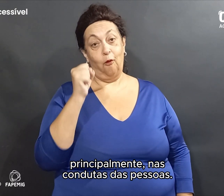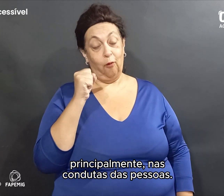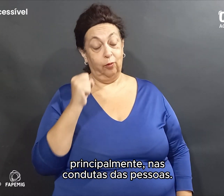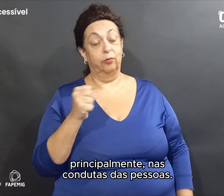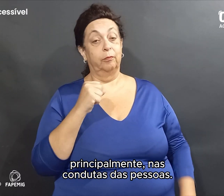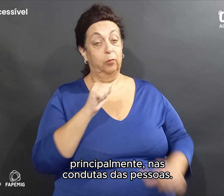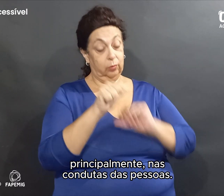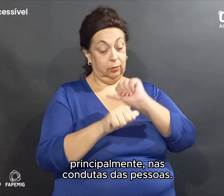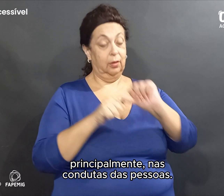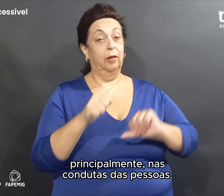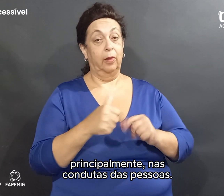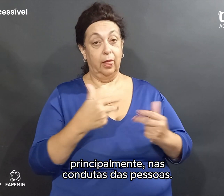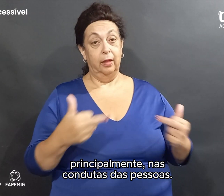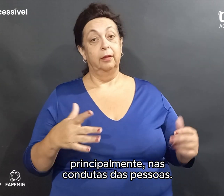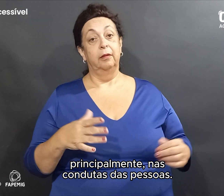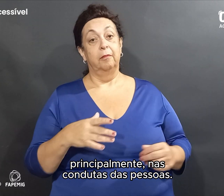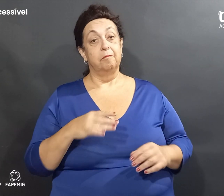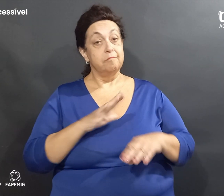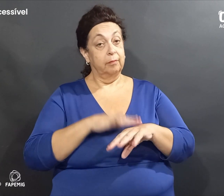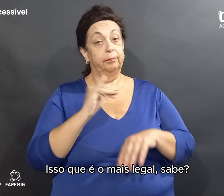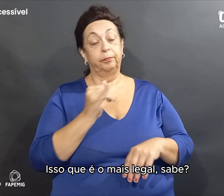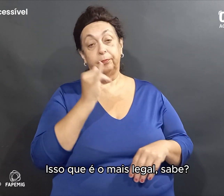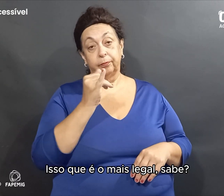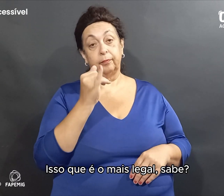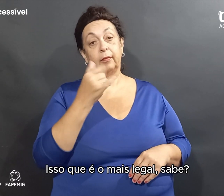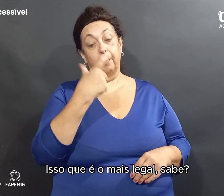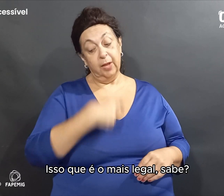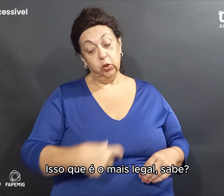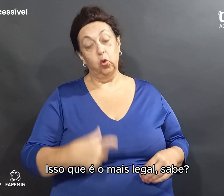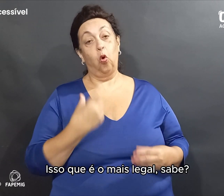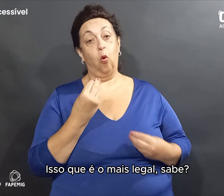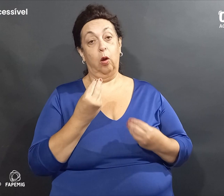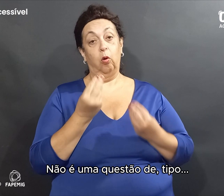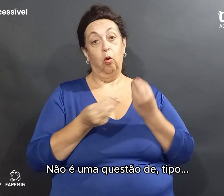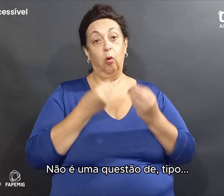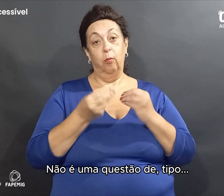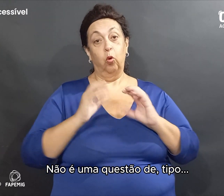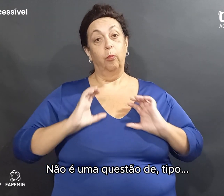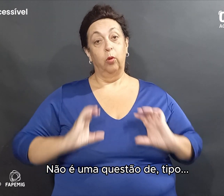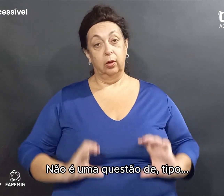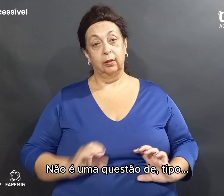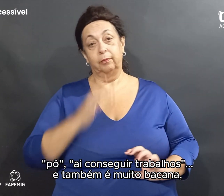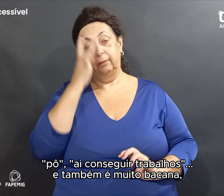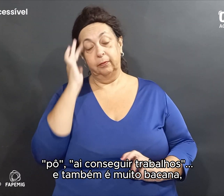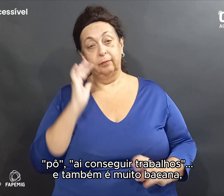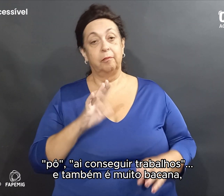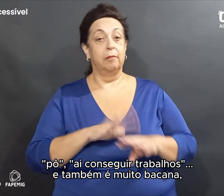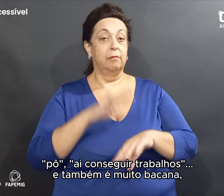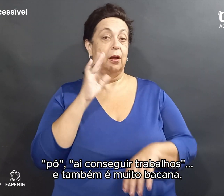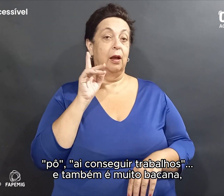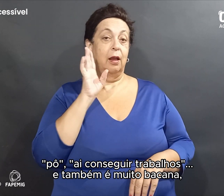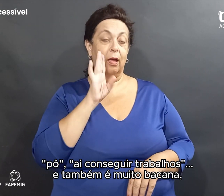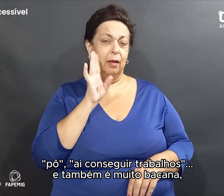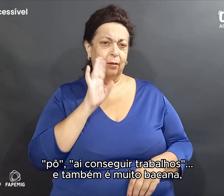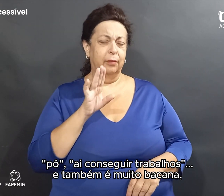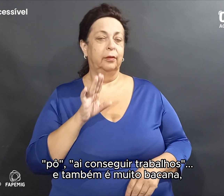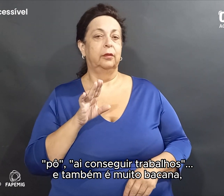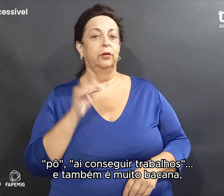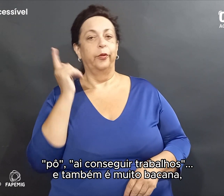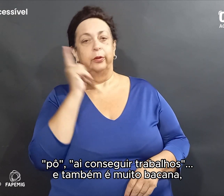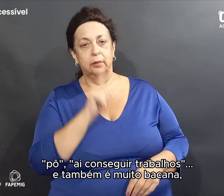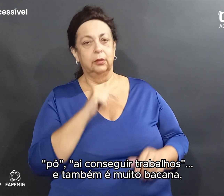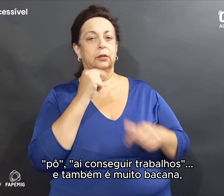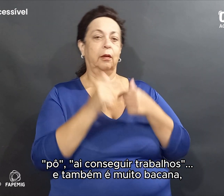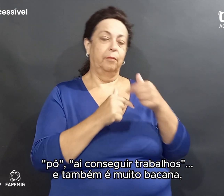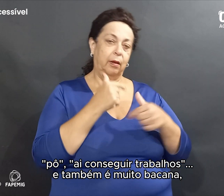mudanças, principalmente nas condutas das pessoas. Isso que é o mais legal, sabe? Não é uma questão de tipo, conseguir